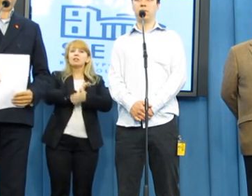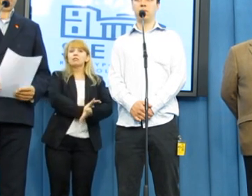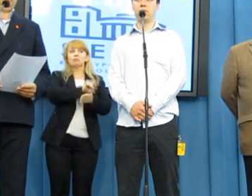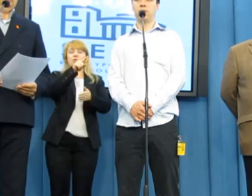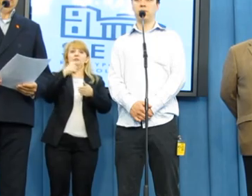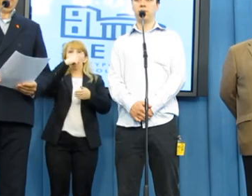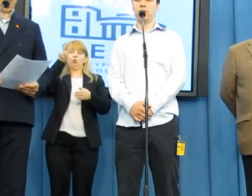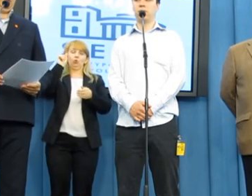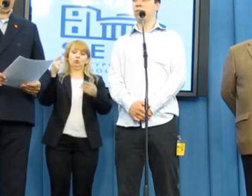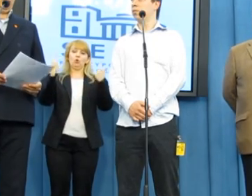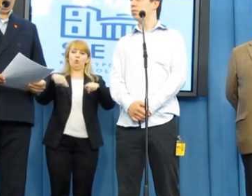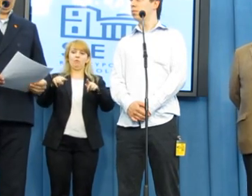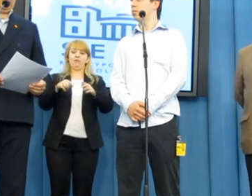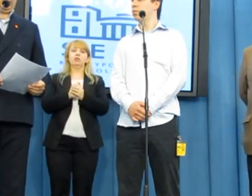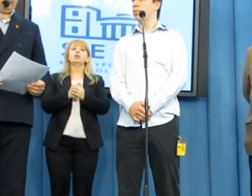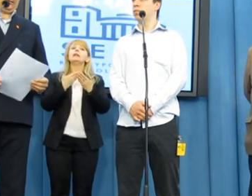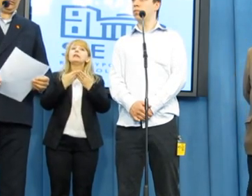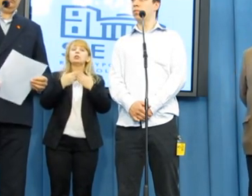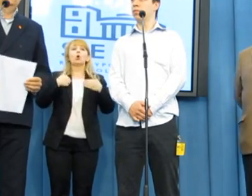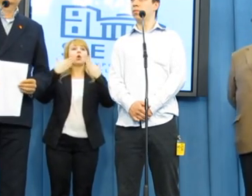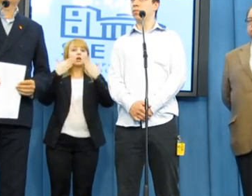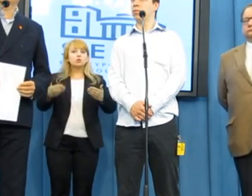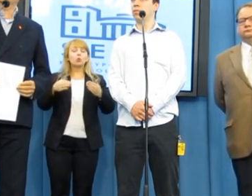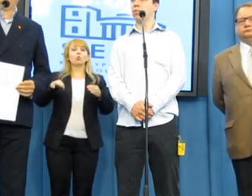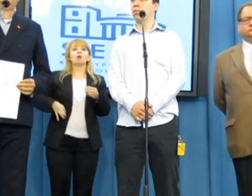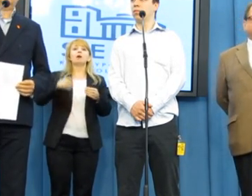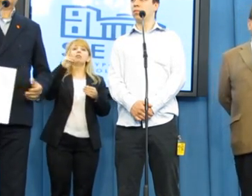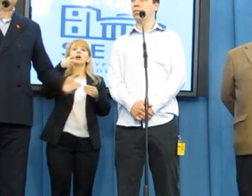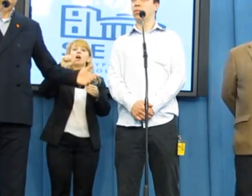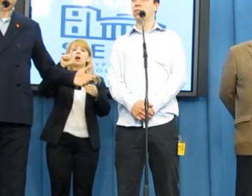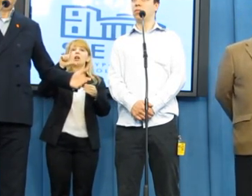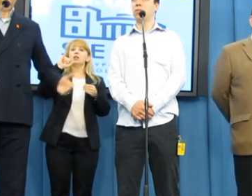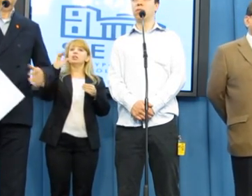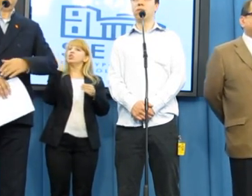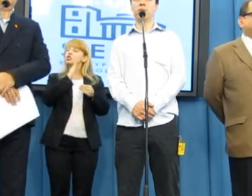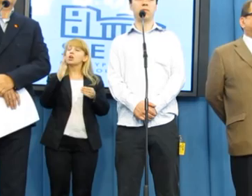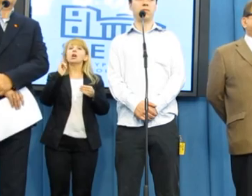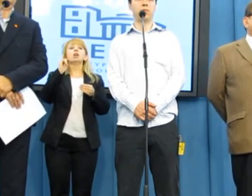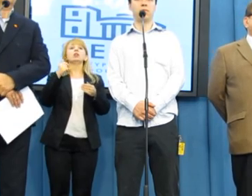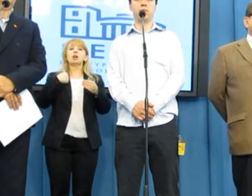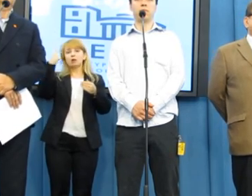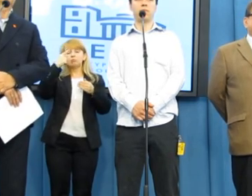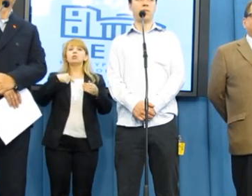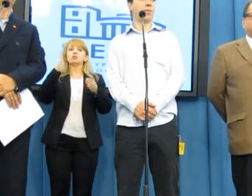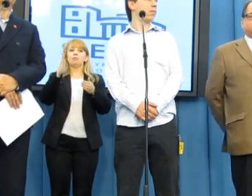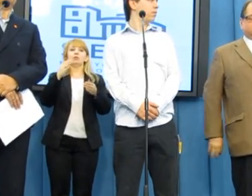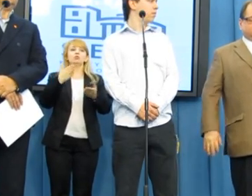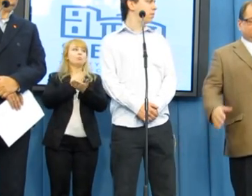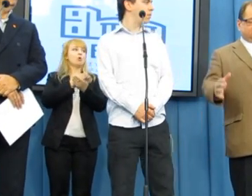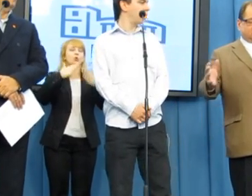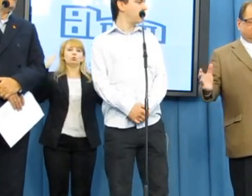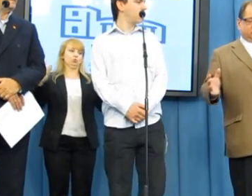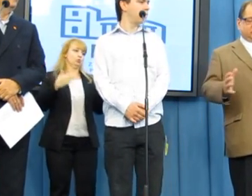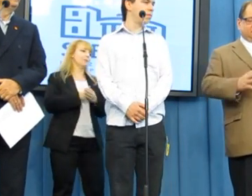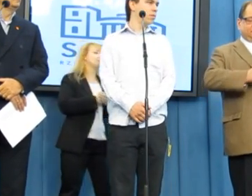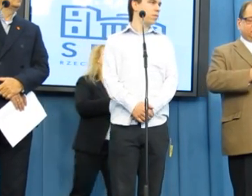politycznych obywateli. Bardzo więc dziękuję Szardowi za tą inicjatywę. Mam nadzieję, że te działania przyniosą jakiś efekt. Jeszcze, drodzy